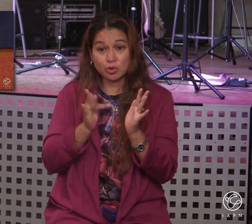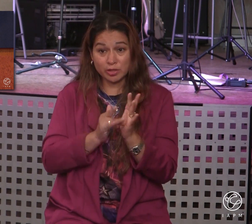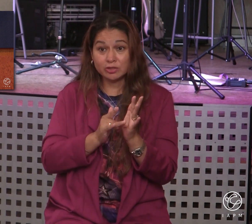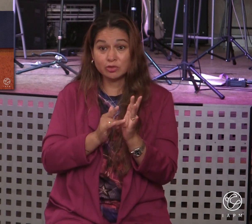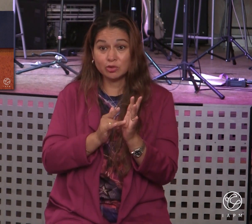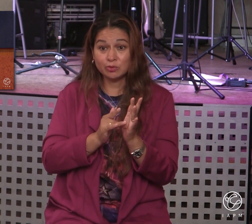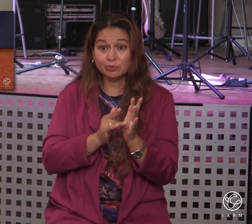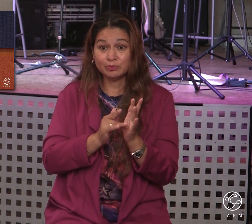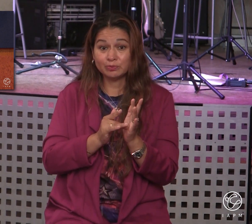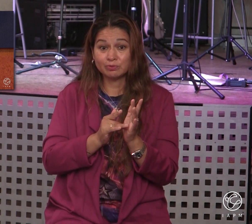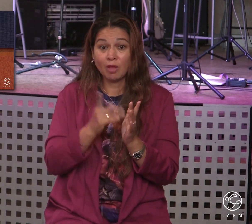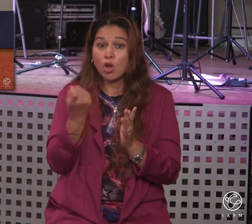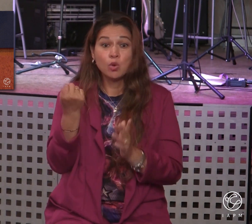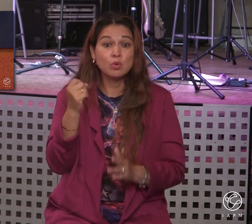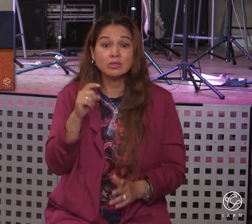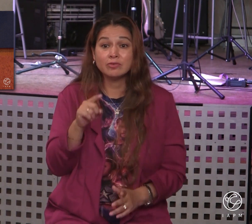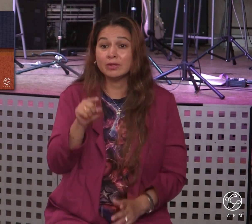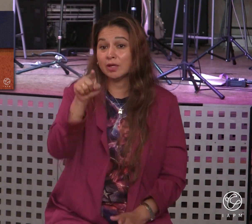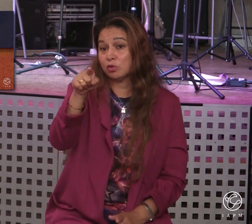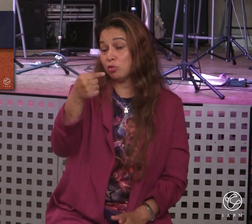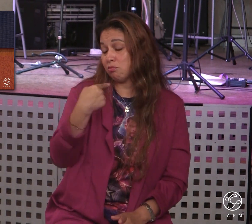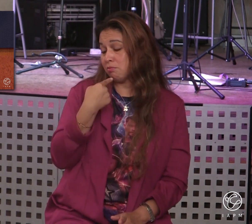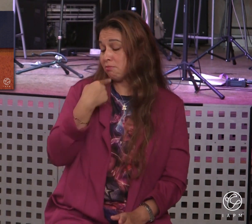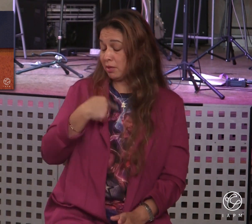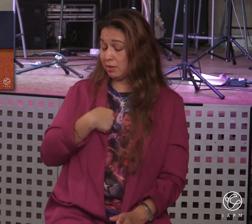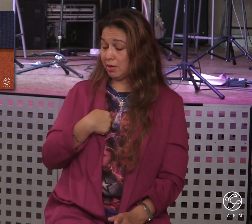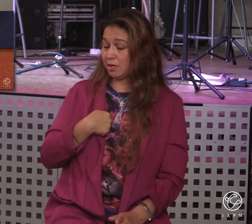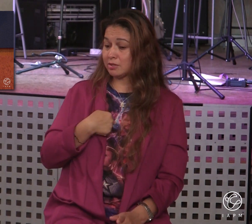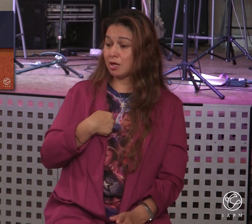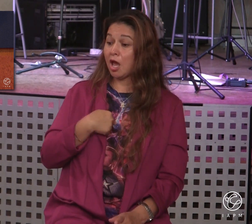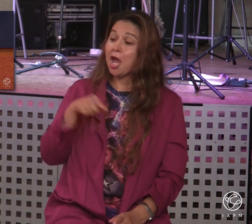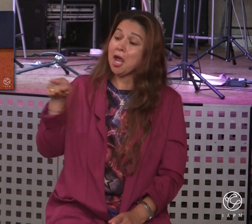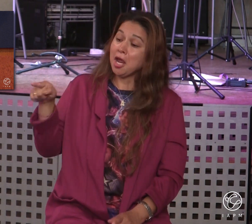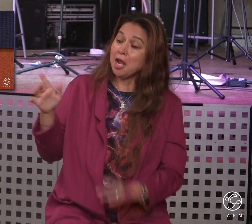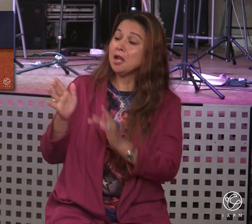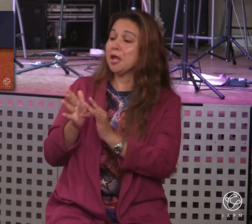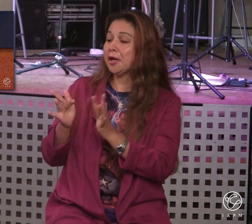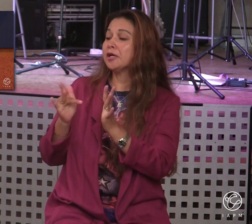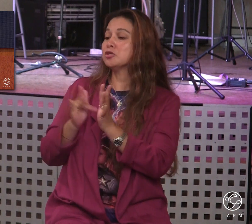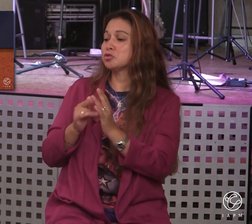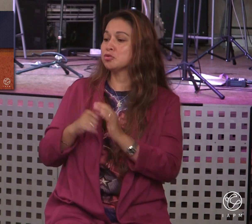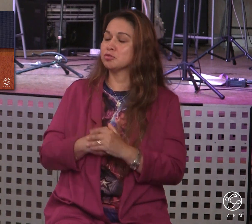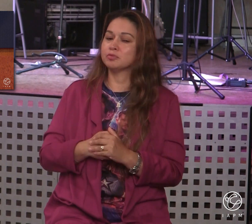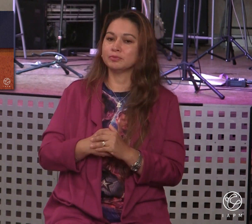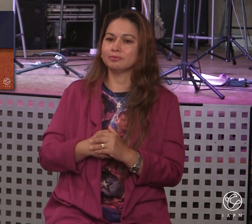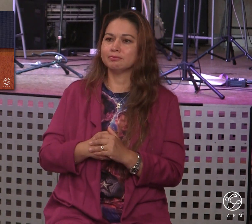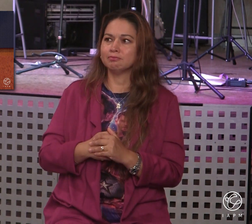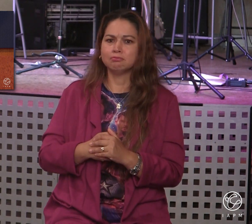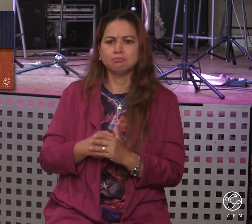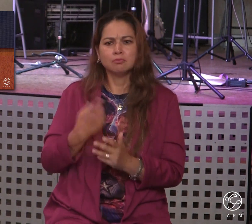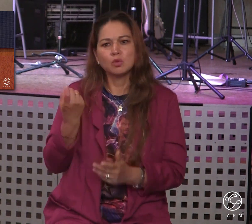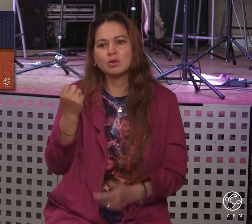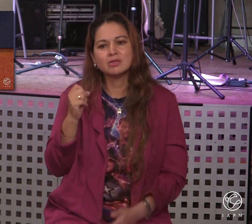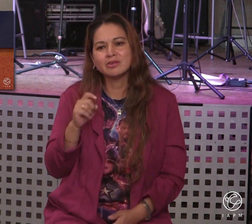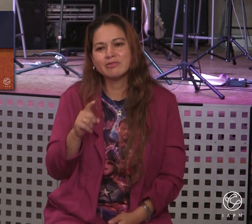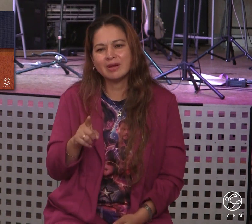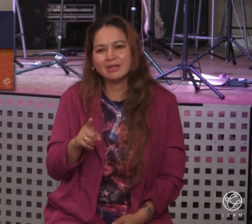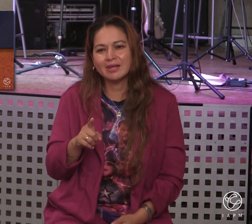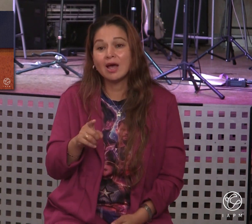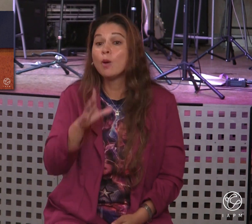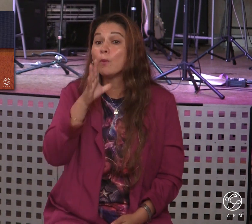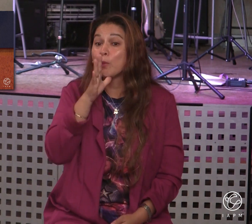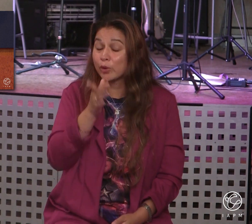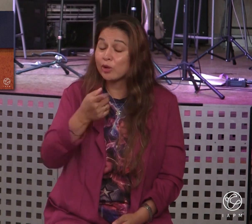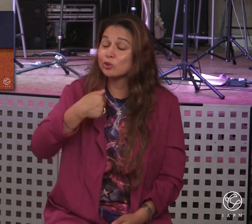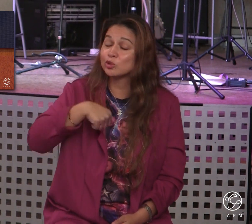sino el conocimiento bíblico, lo sabemos por Juan capítulo 17, verso 3, la vida consiste en conocer al Padre